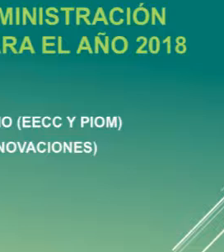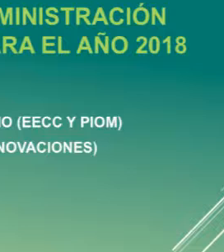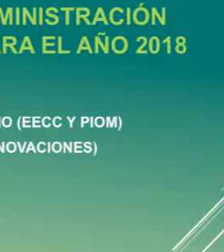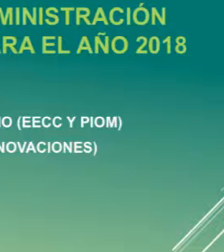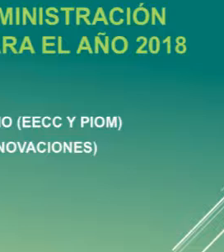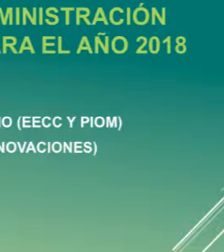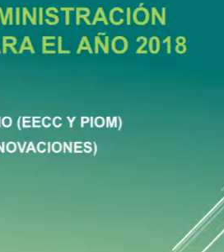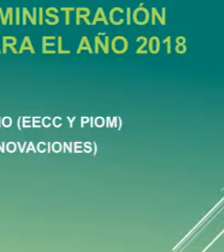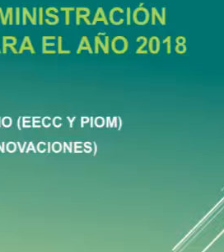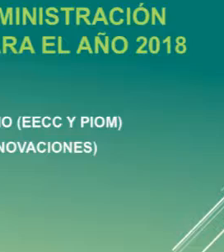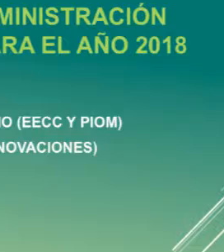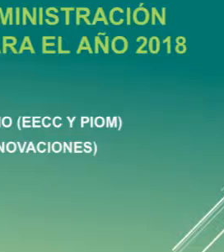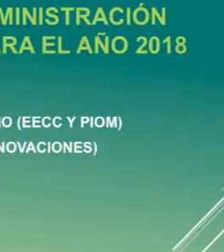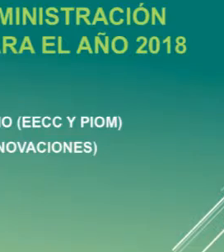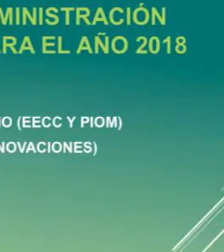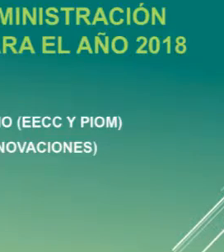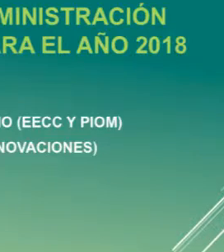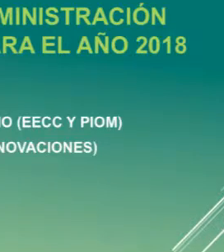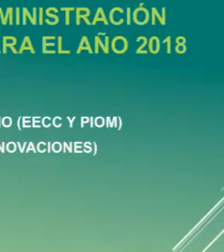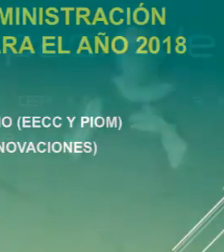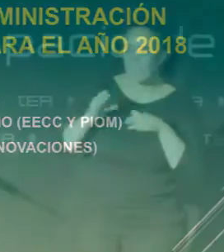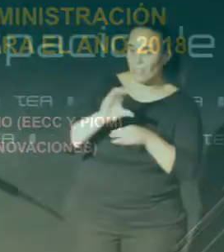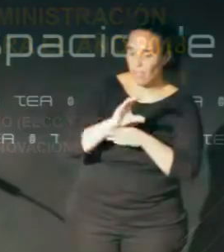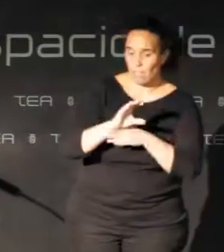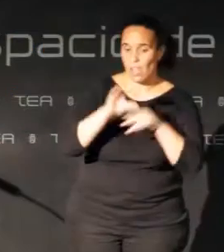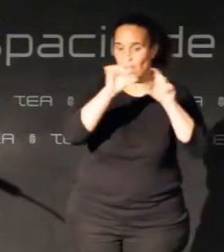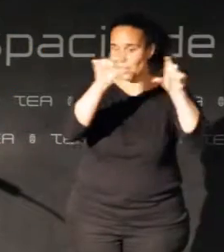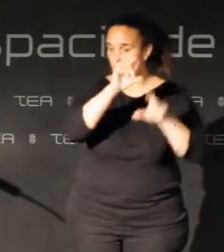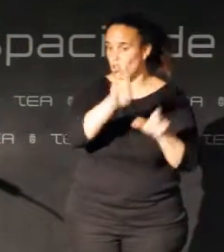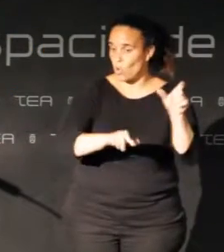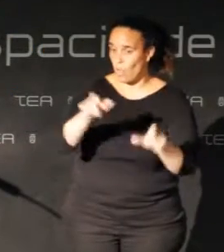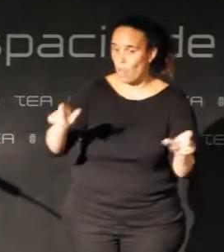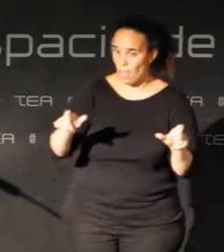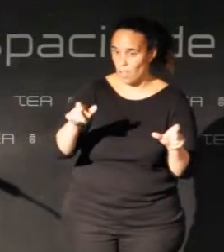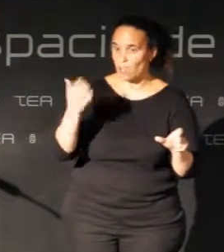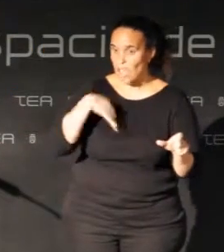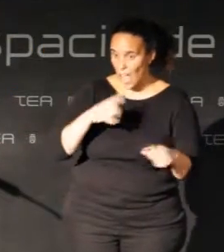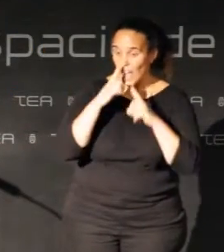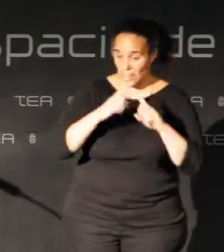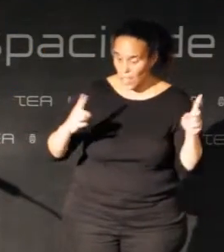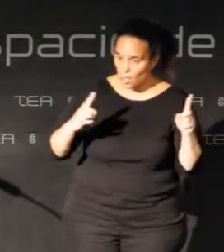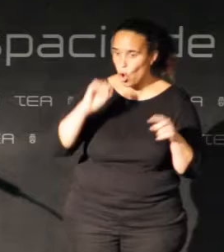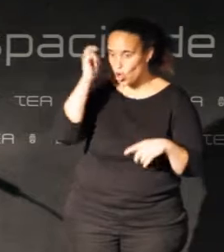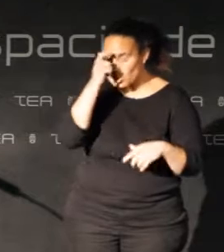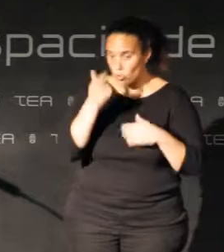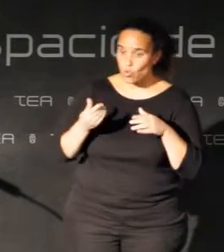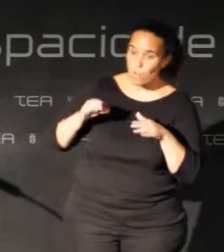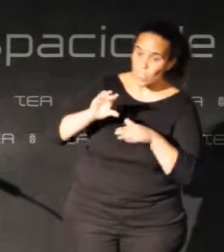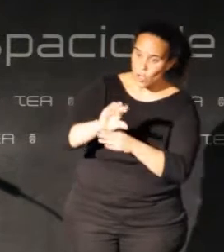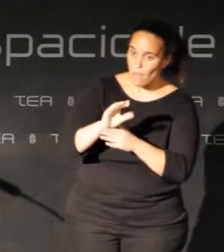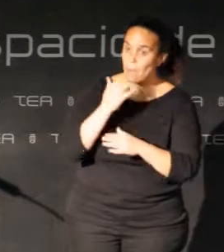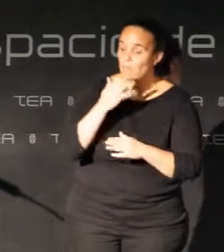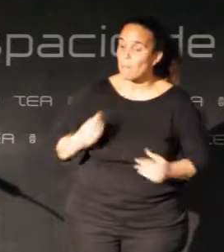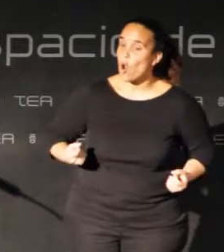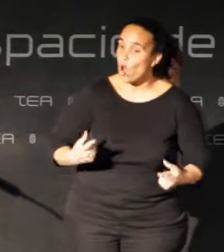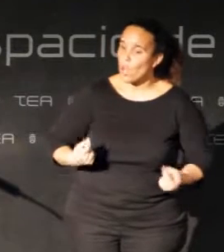sí en la subvención de entidades ciudadanas de este año entra como concepto subvencionable los